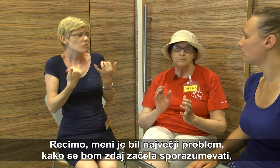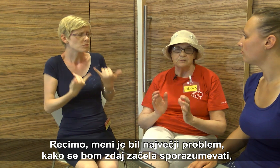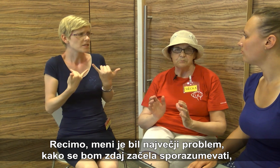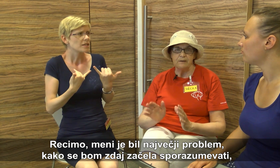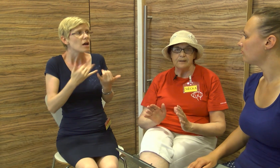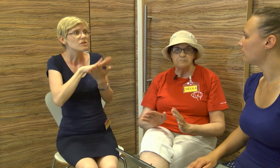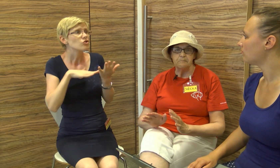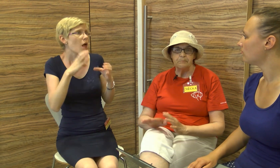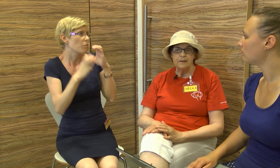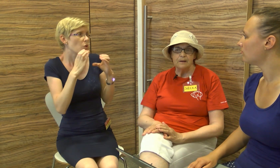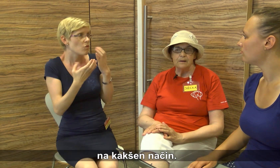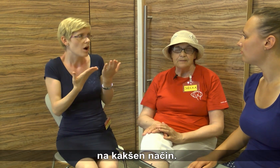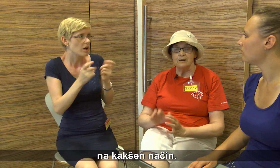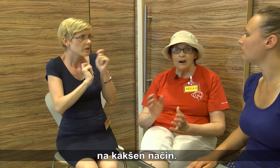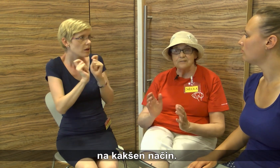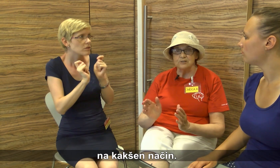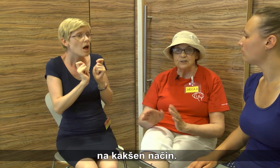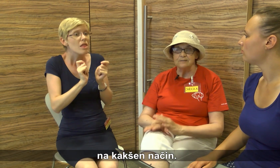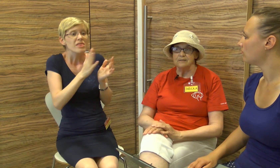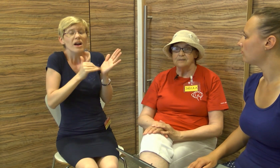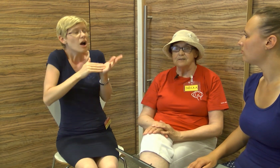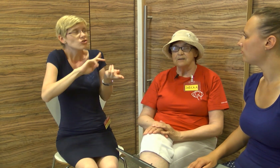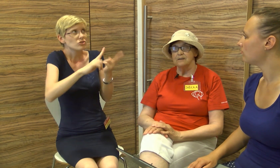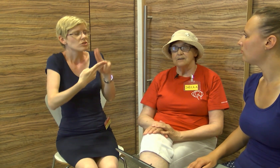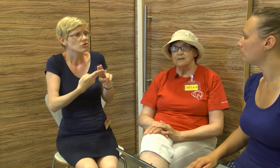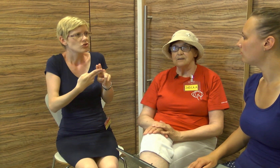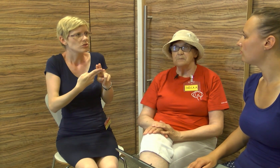začela sporazumevati, na kak način.